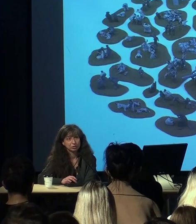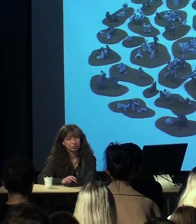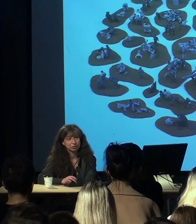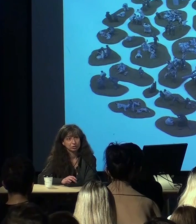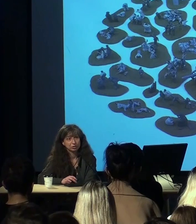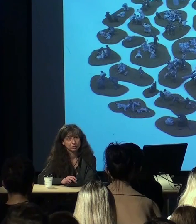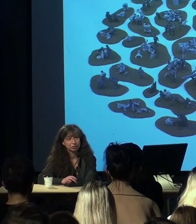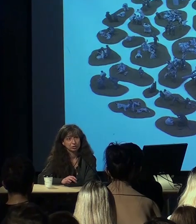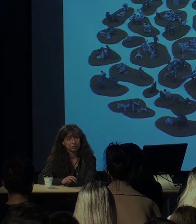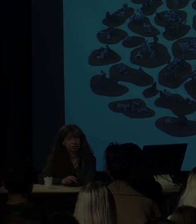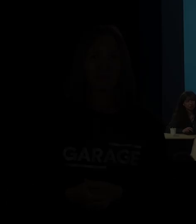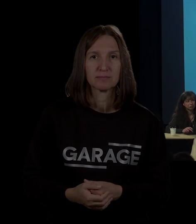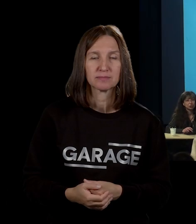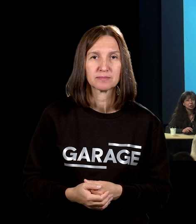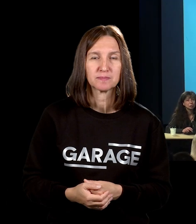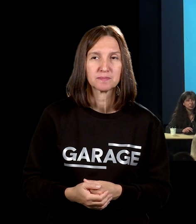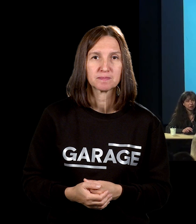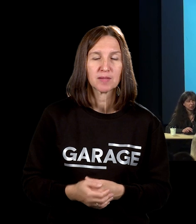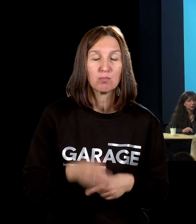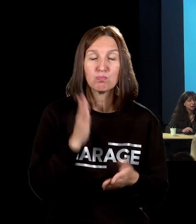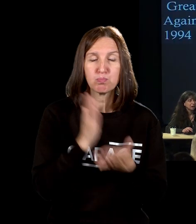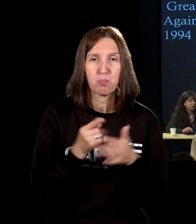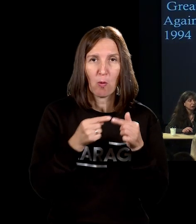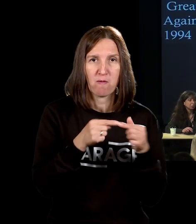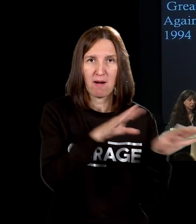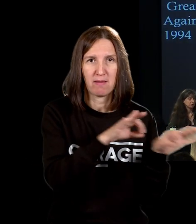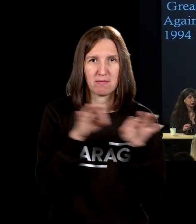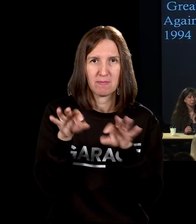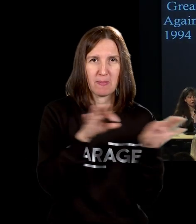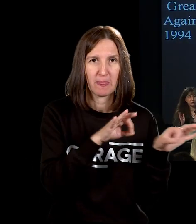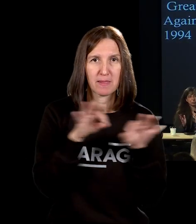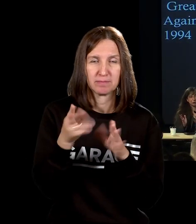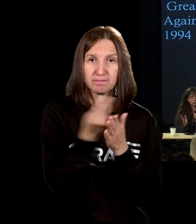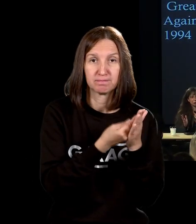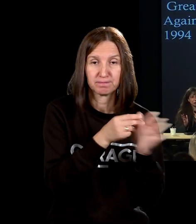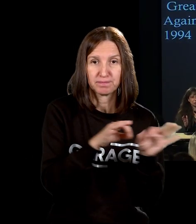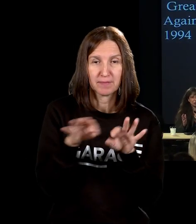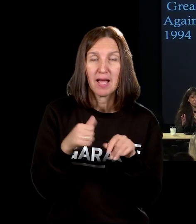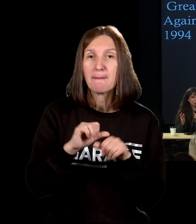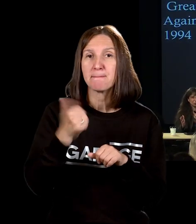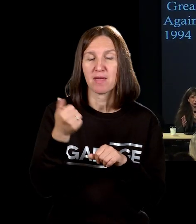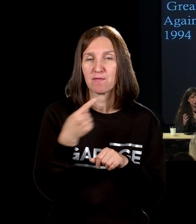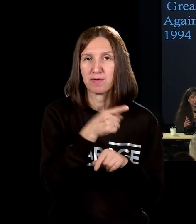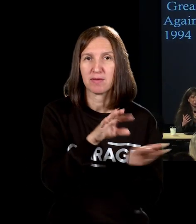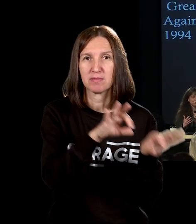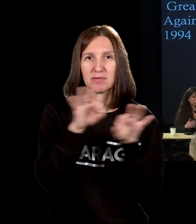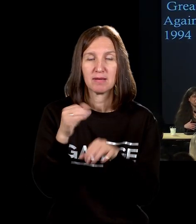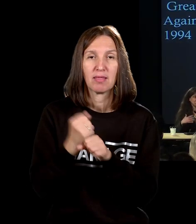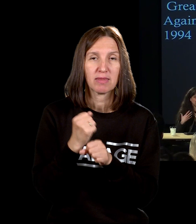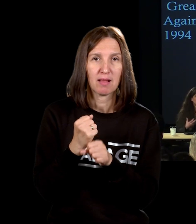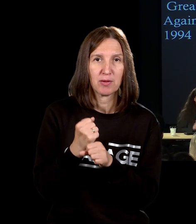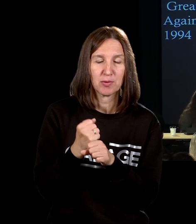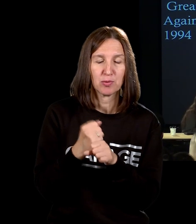фигурки черного и серого цветов. Воспроизводят буквально. И первый сюжет, который они берут и делают